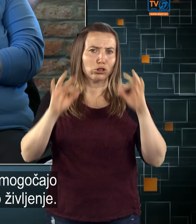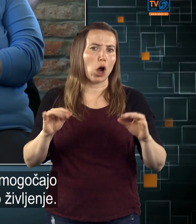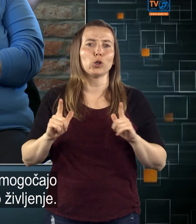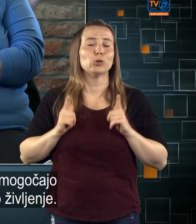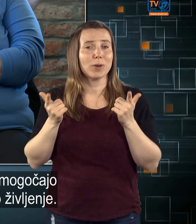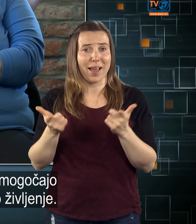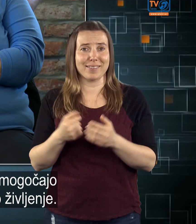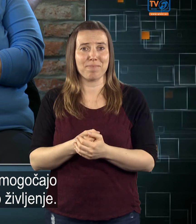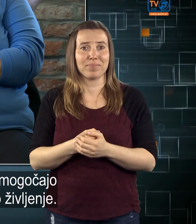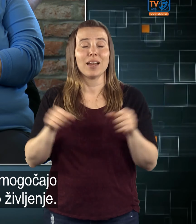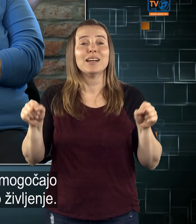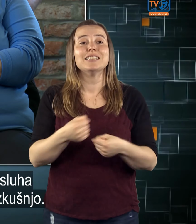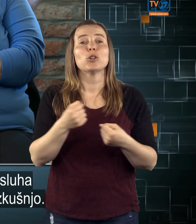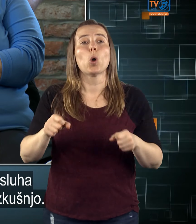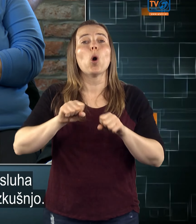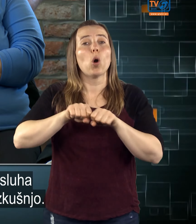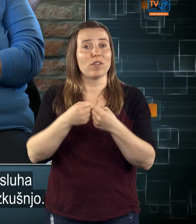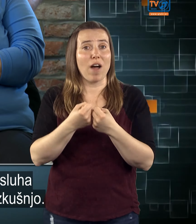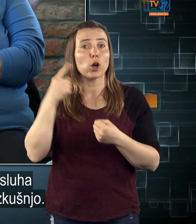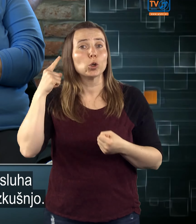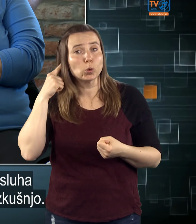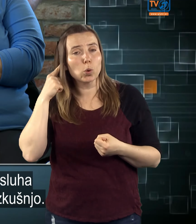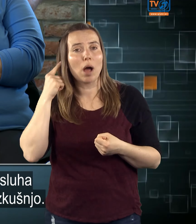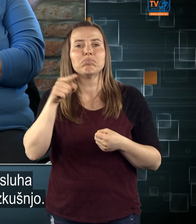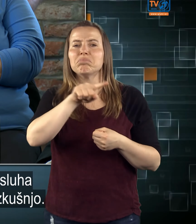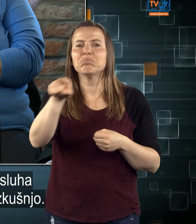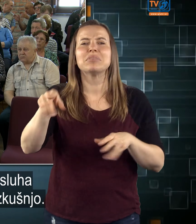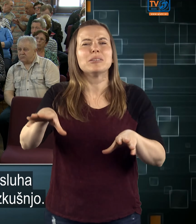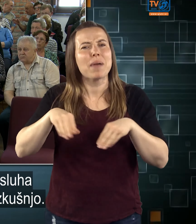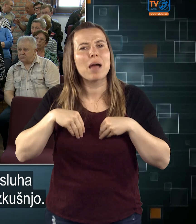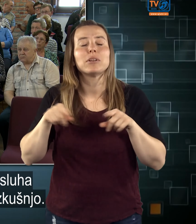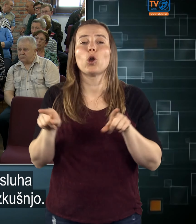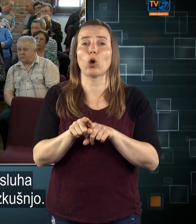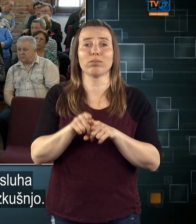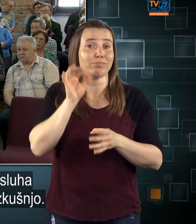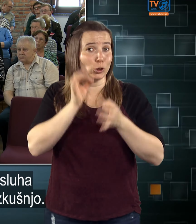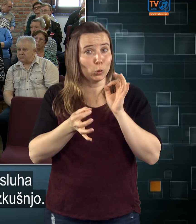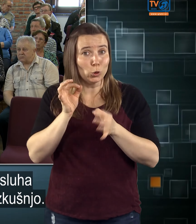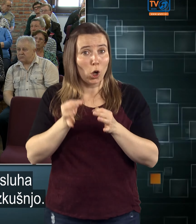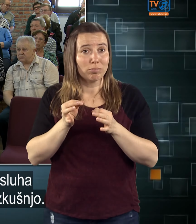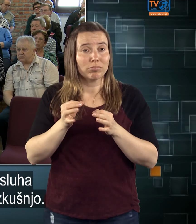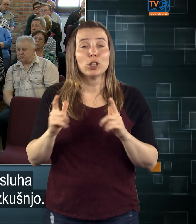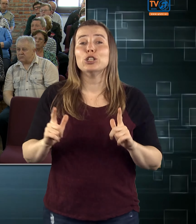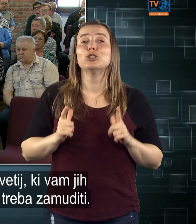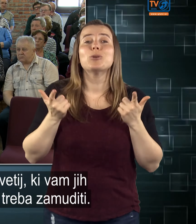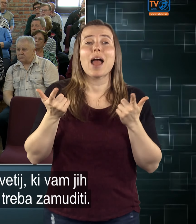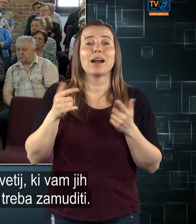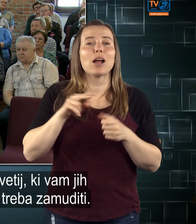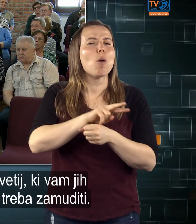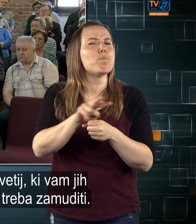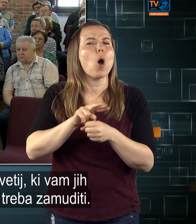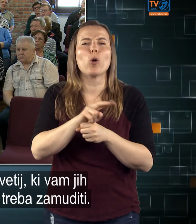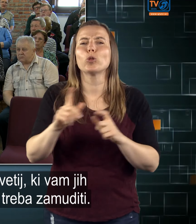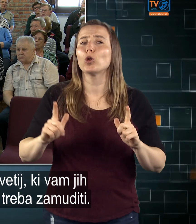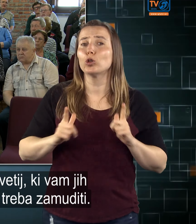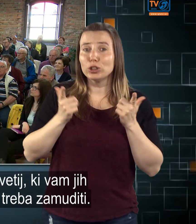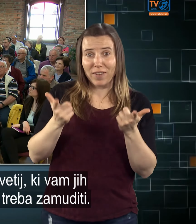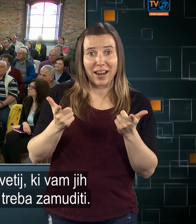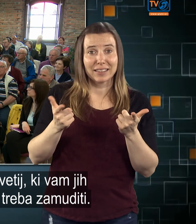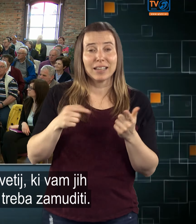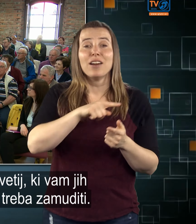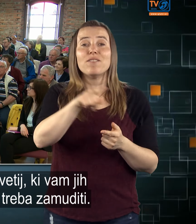življenje. Zato okvaro sluha sprejmite kot izkušnjo. Življenje je polno